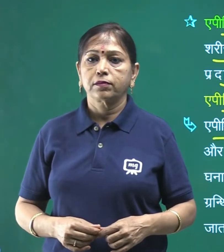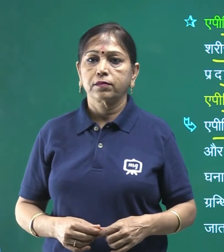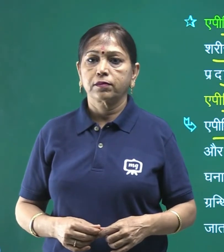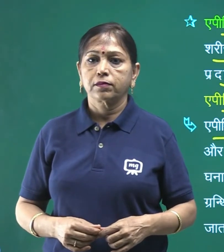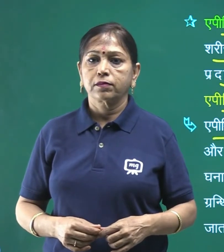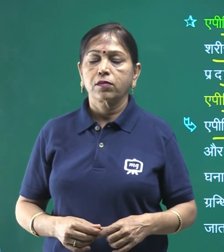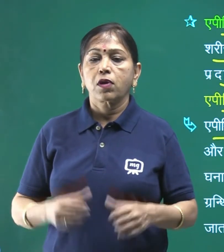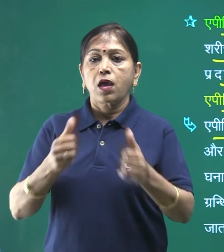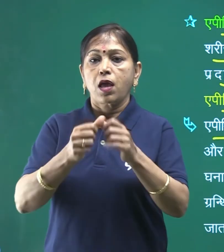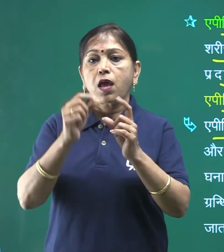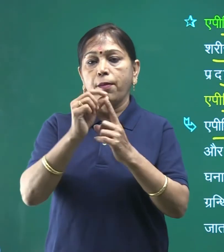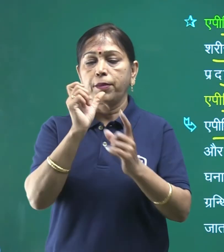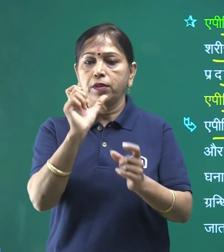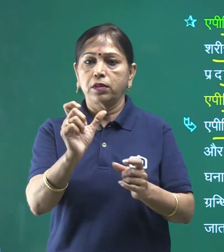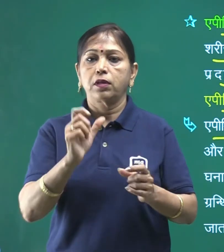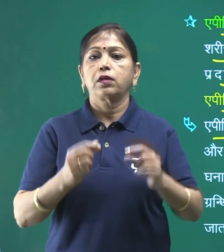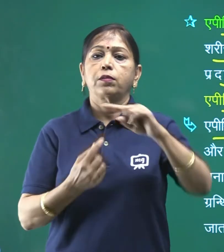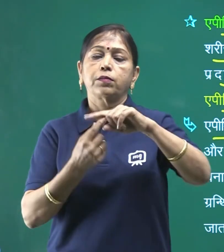एपिथेलियमी ऊतक की